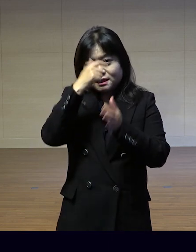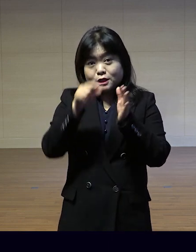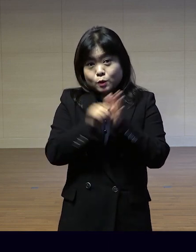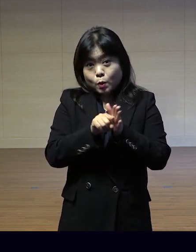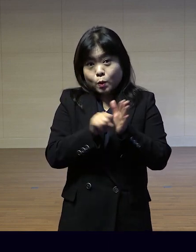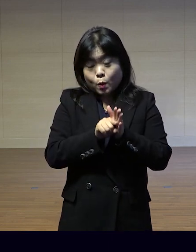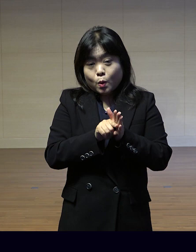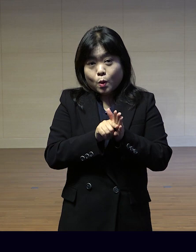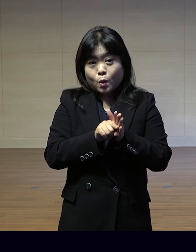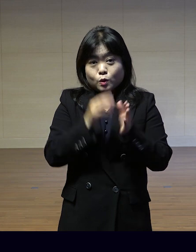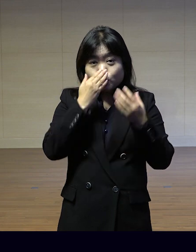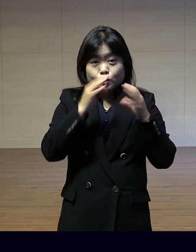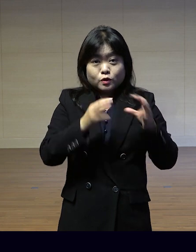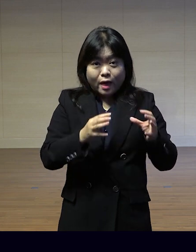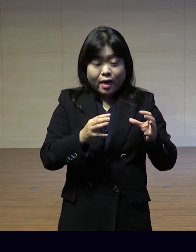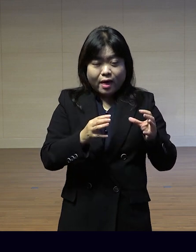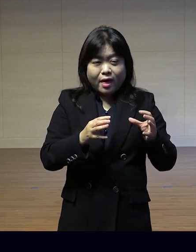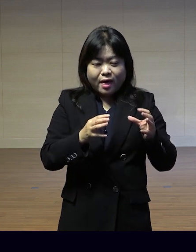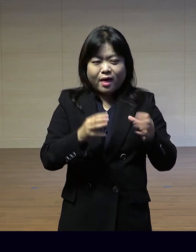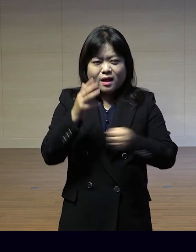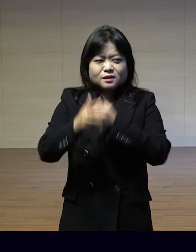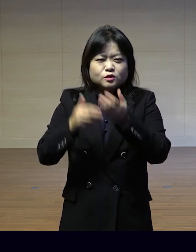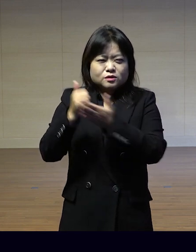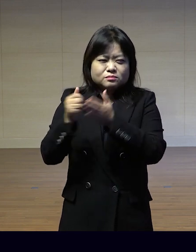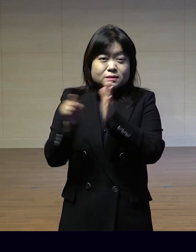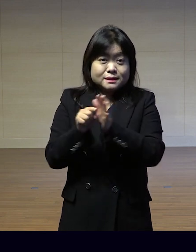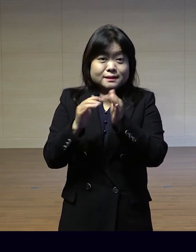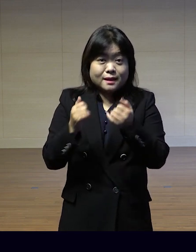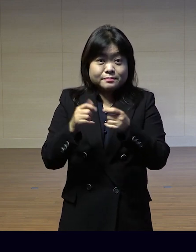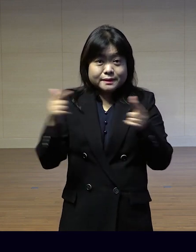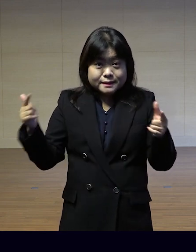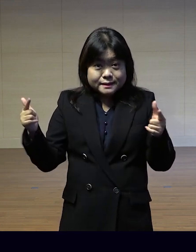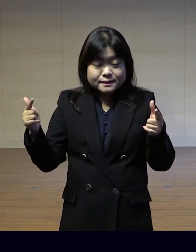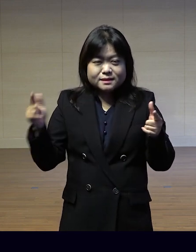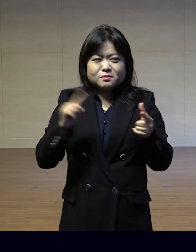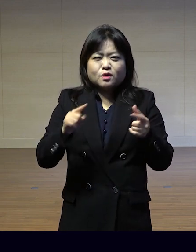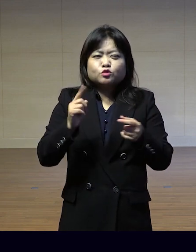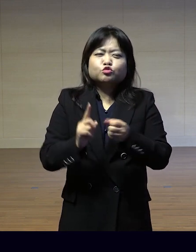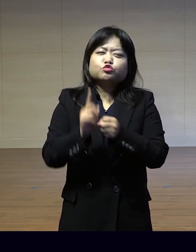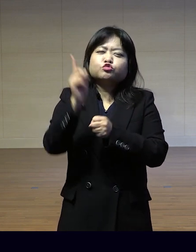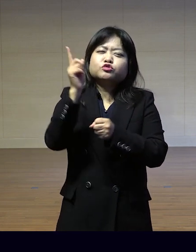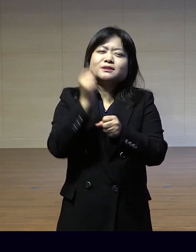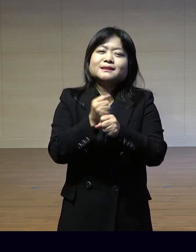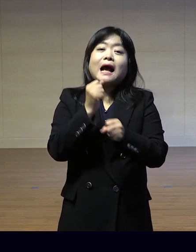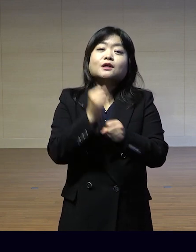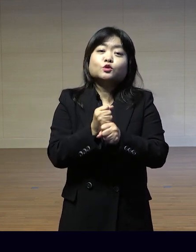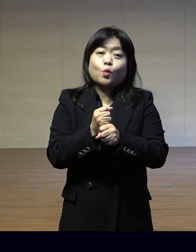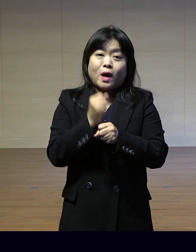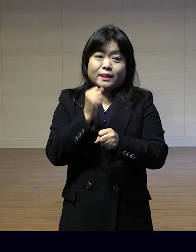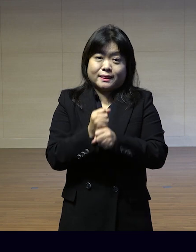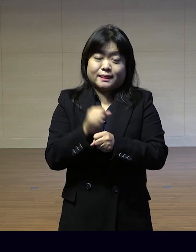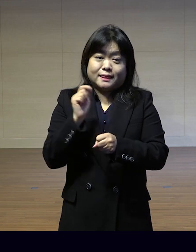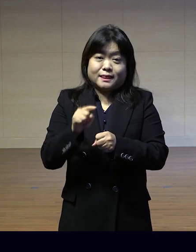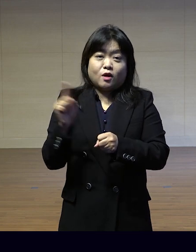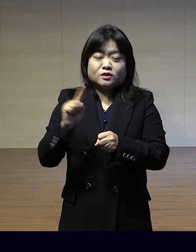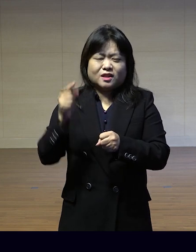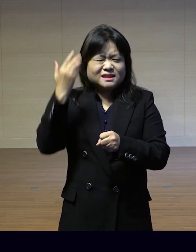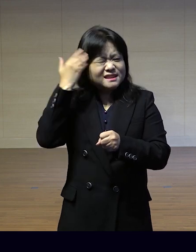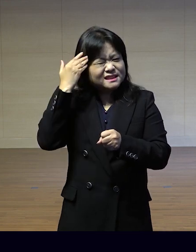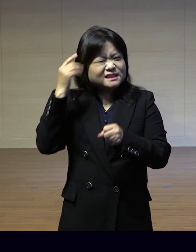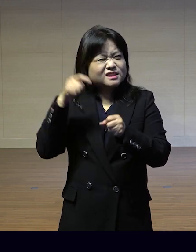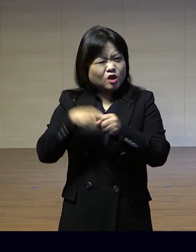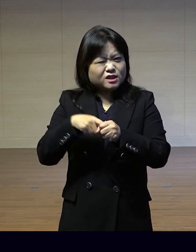기독교나 유태교나 또 고전적 유신론 이슬람교나 이런 것은 어떤 이 우주를 창조한